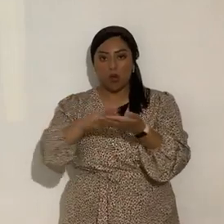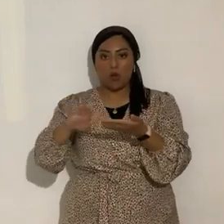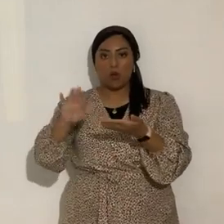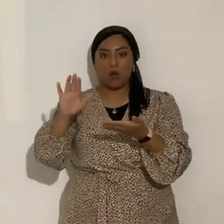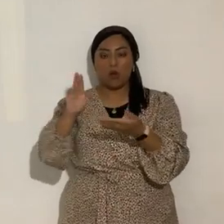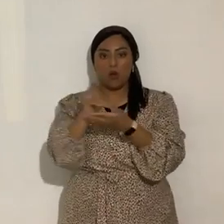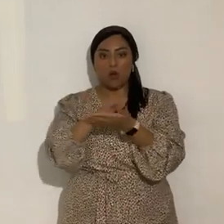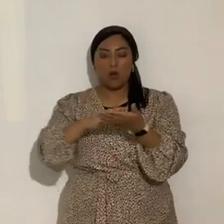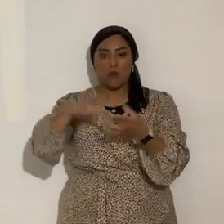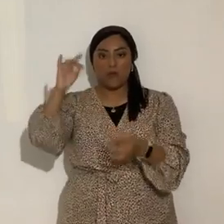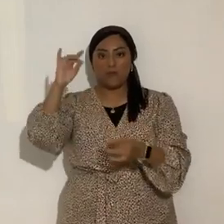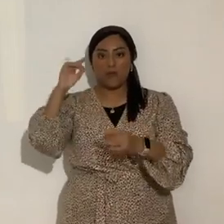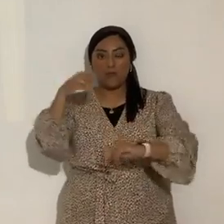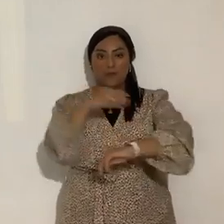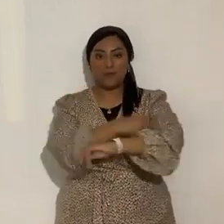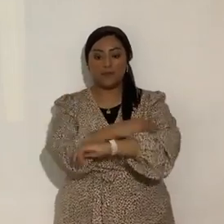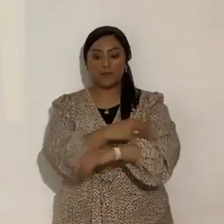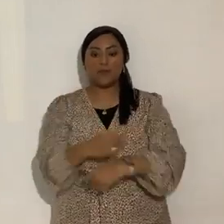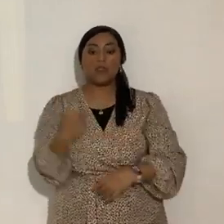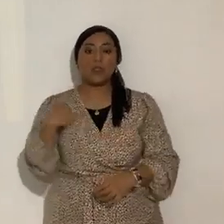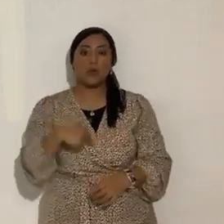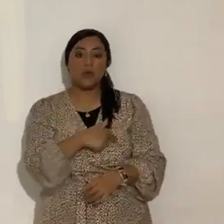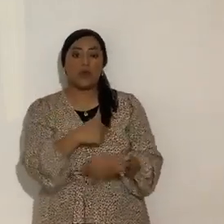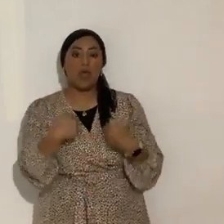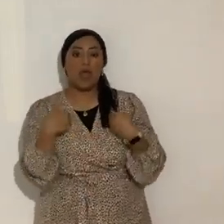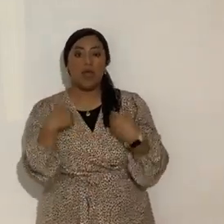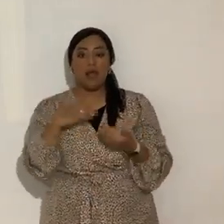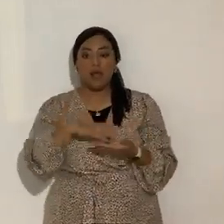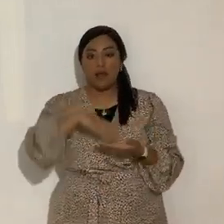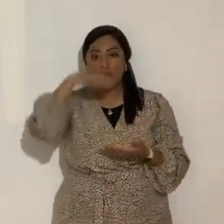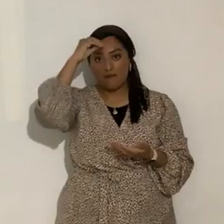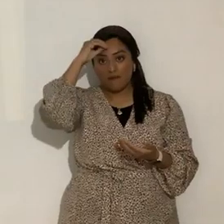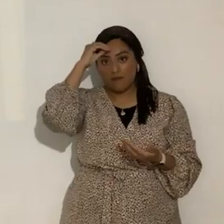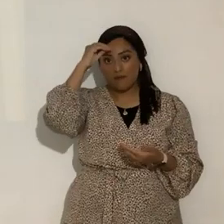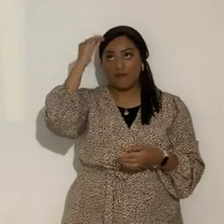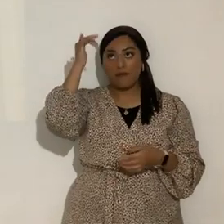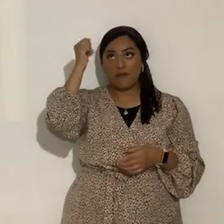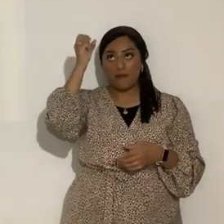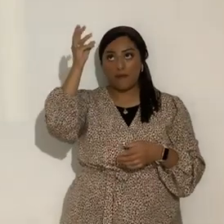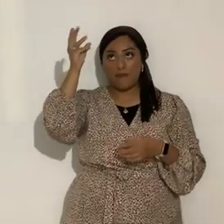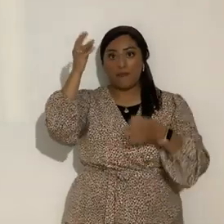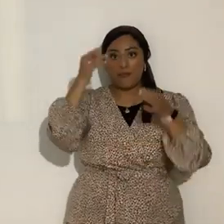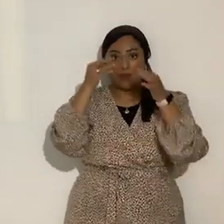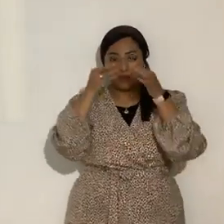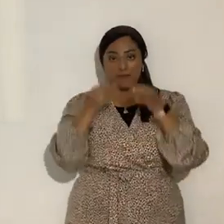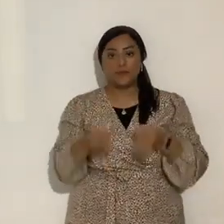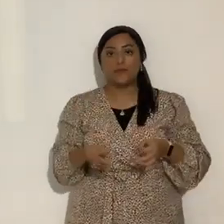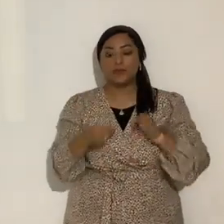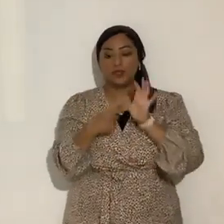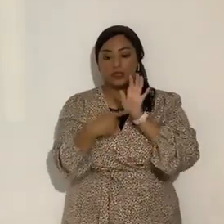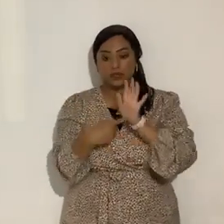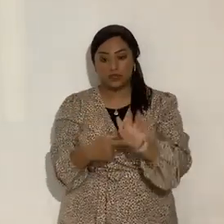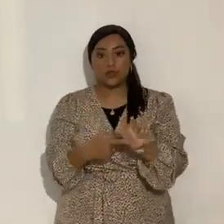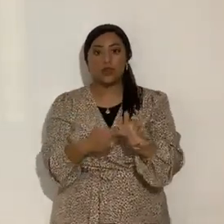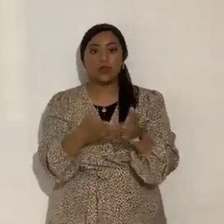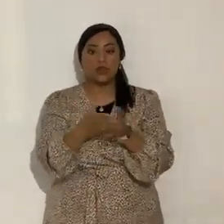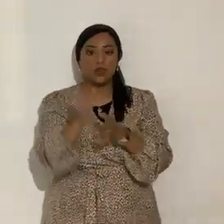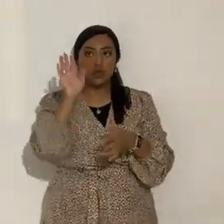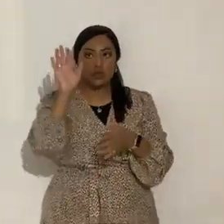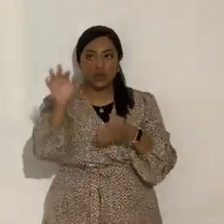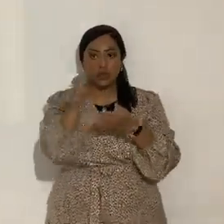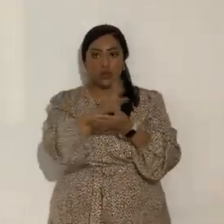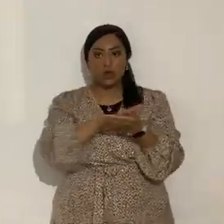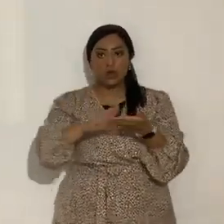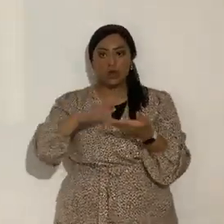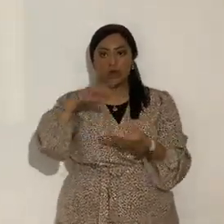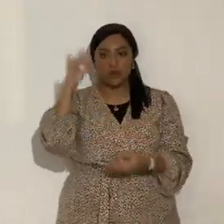Tú lo conociste como Espíritu Santo. Entonces, repito, hemos aprendido que la voluntad de Yahshua la revela a través de su bendito Ruach